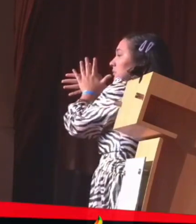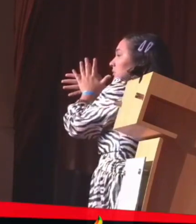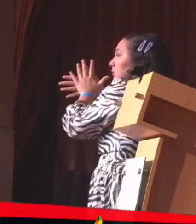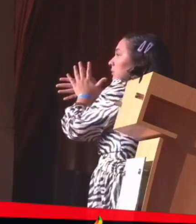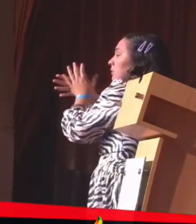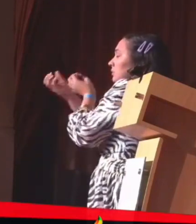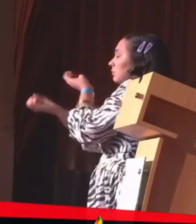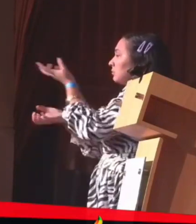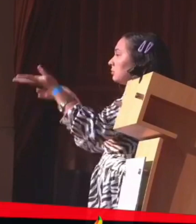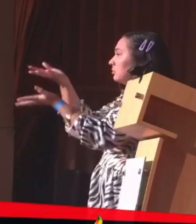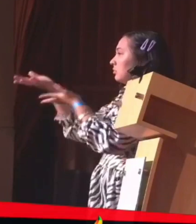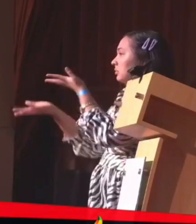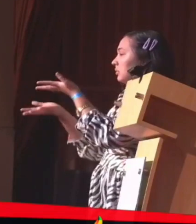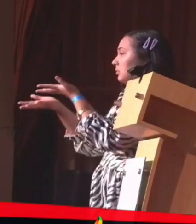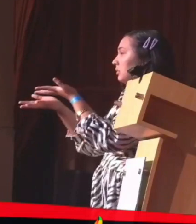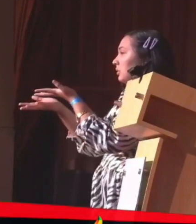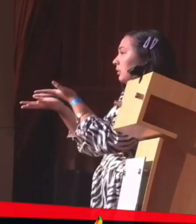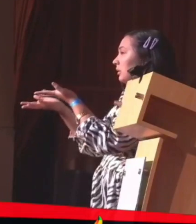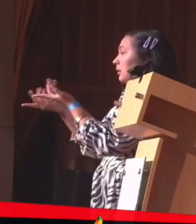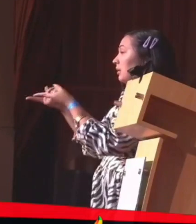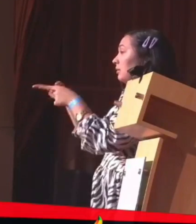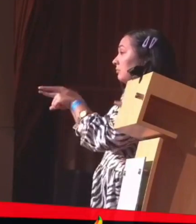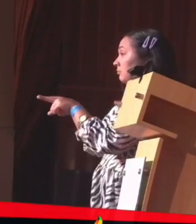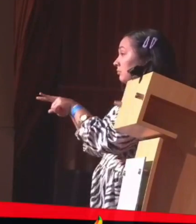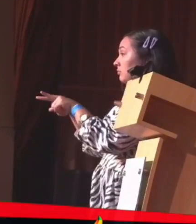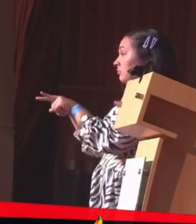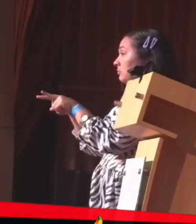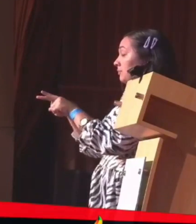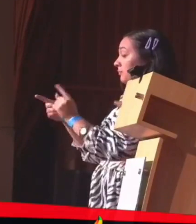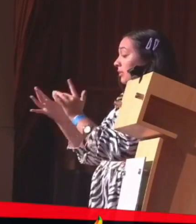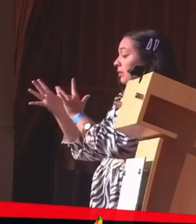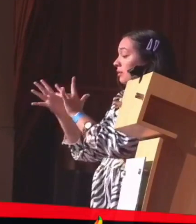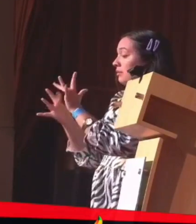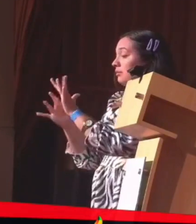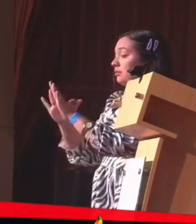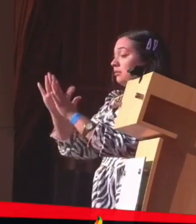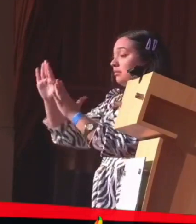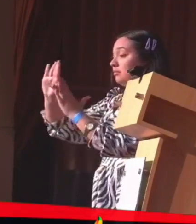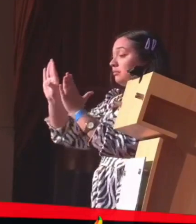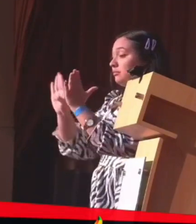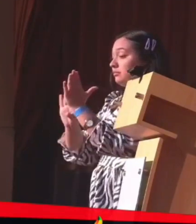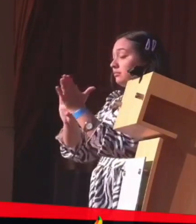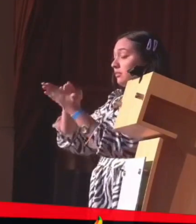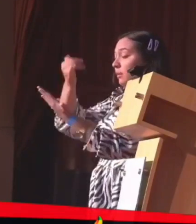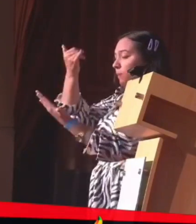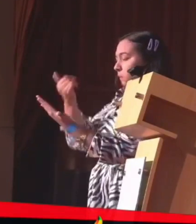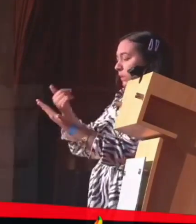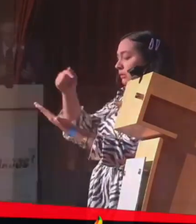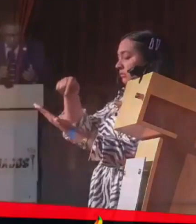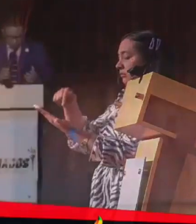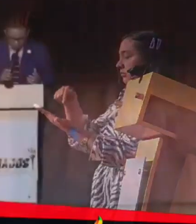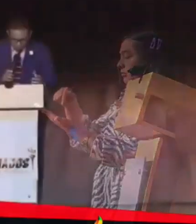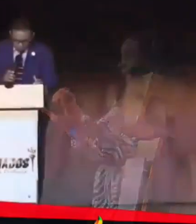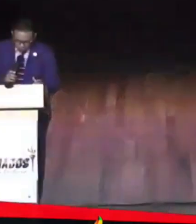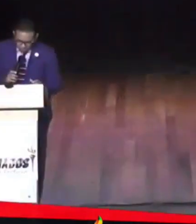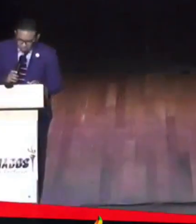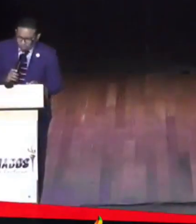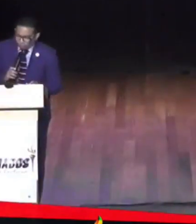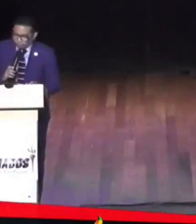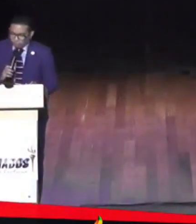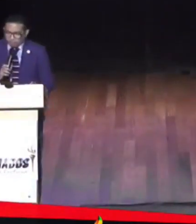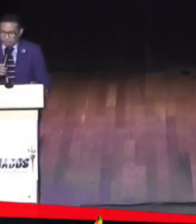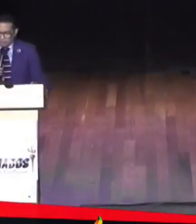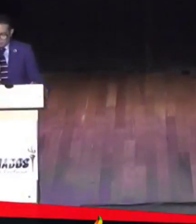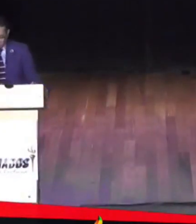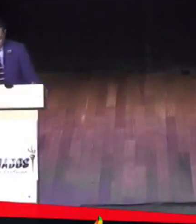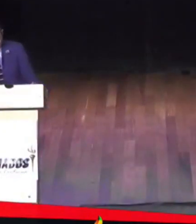ese momento no percibieron lo que Dios quería decir. Porque el llamado de Dios va a lo